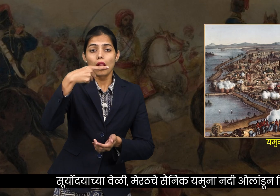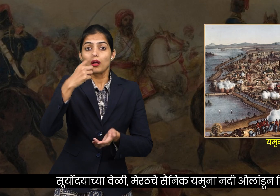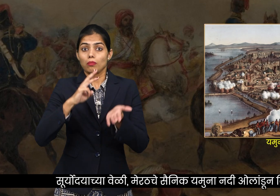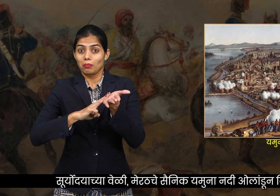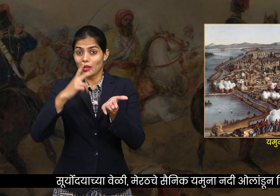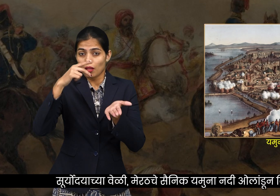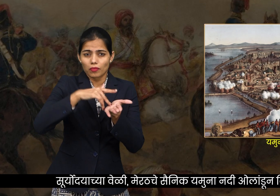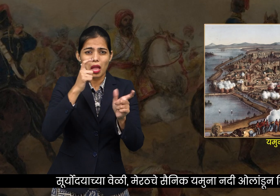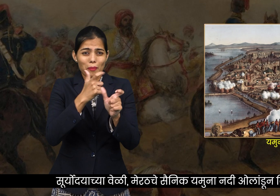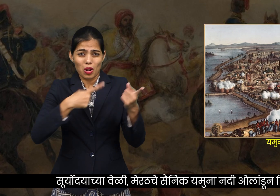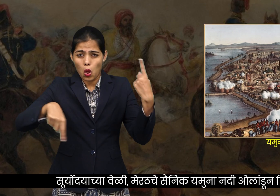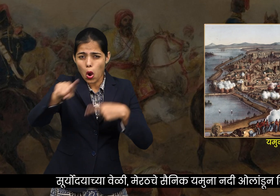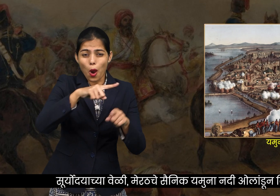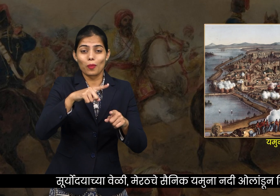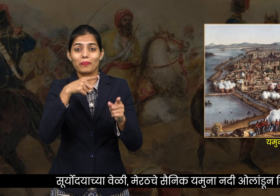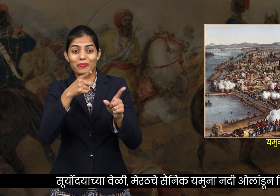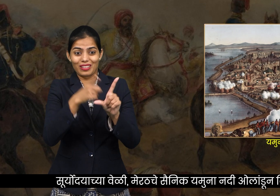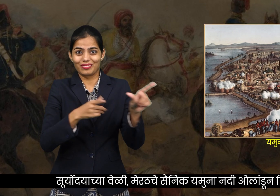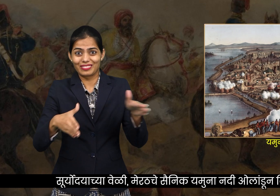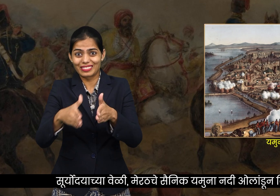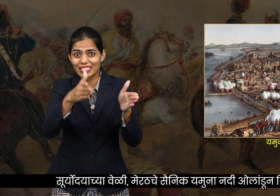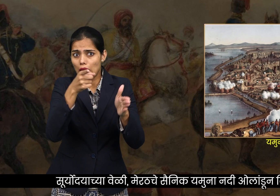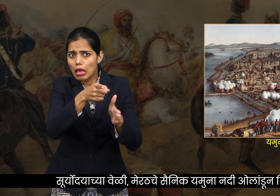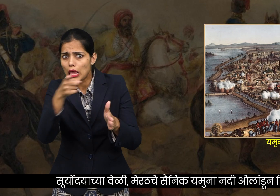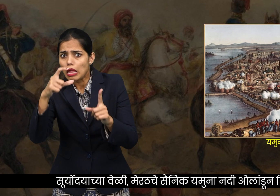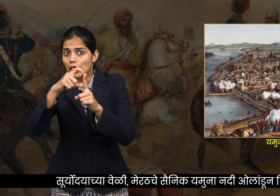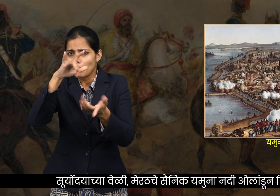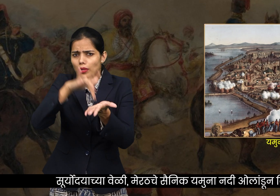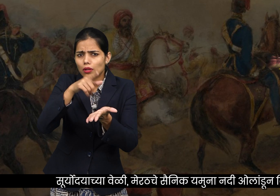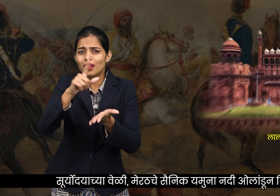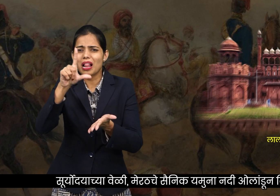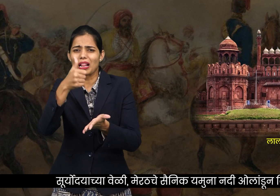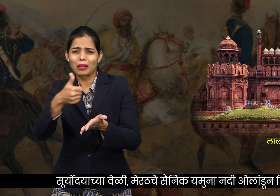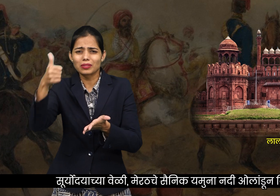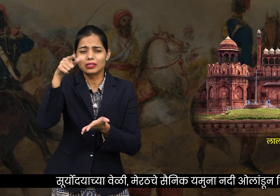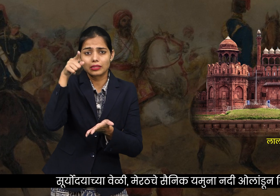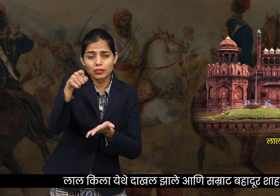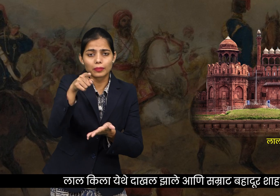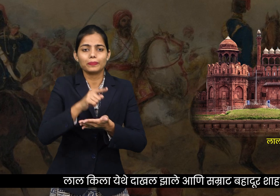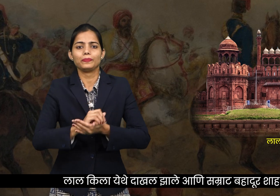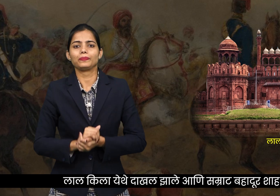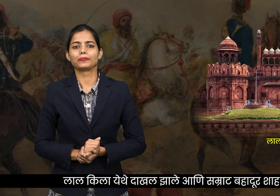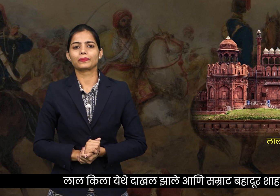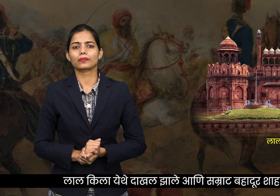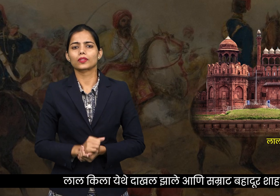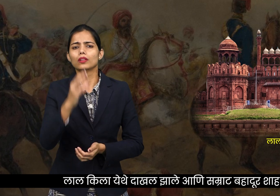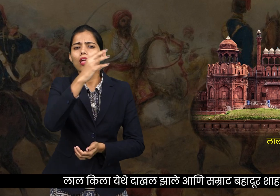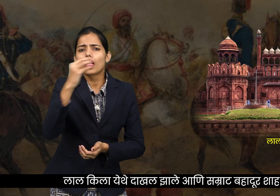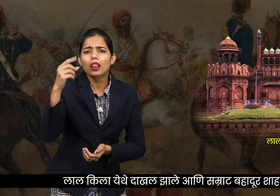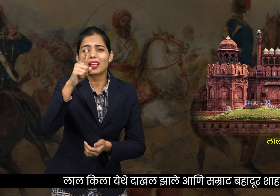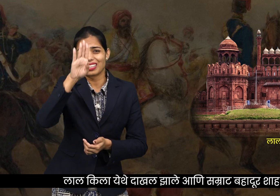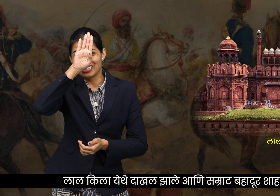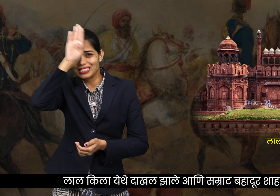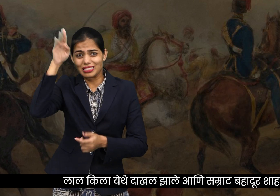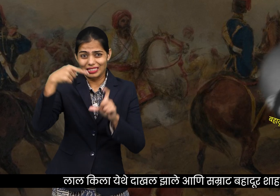सूर्योदयाच्या वेळी मेरठचे सैनिक यमुना नदी ओलांडून दिल्लीला गेले. लाल किल्ला येथे